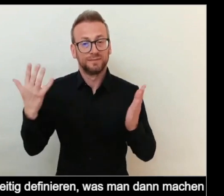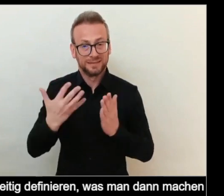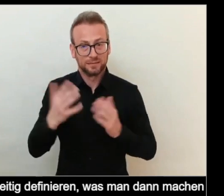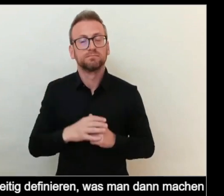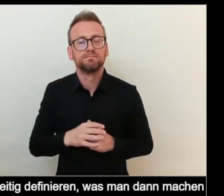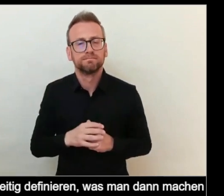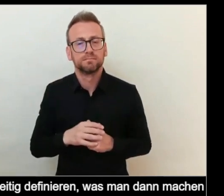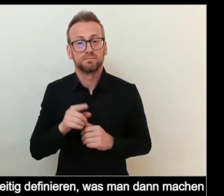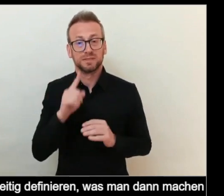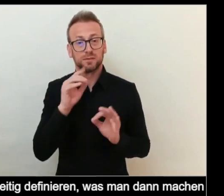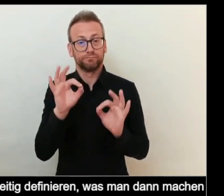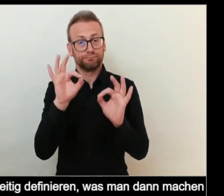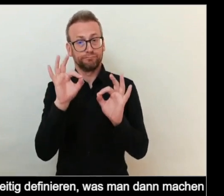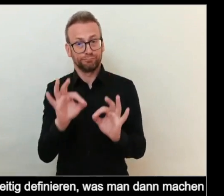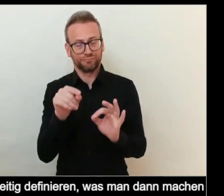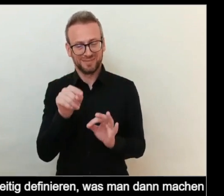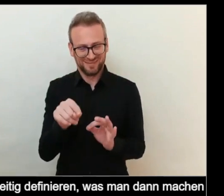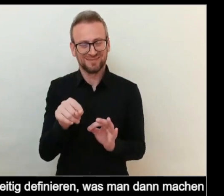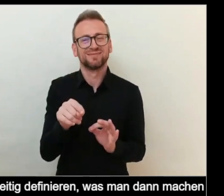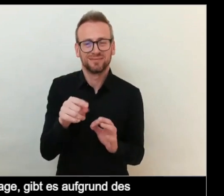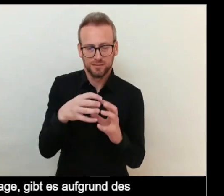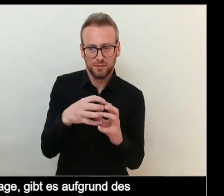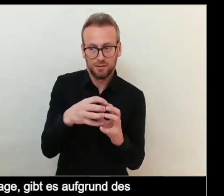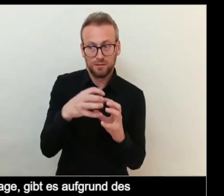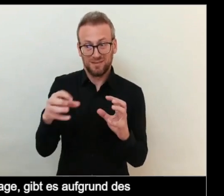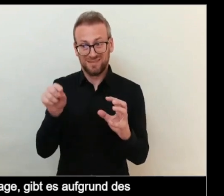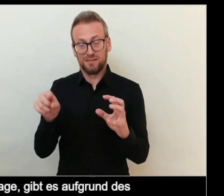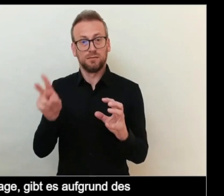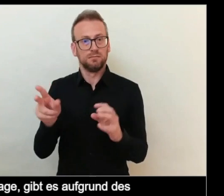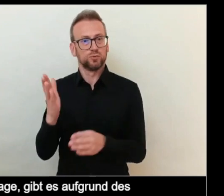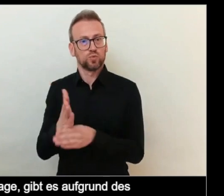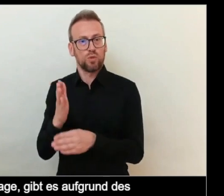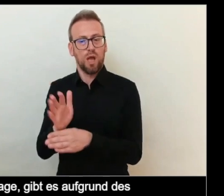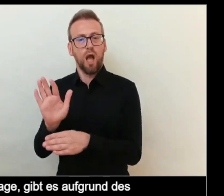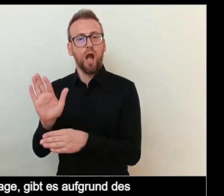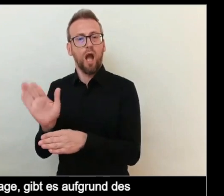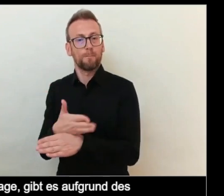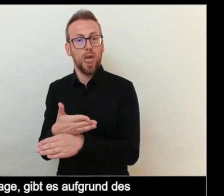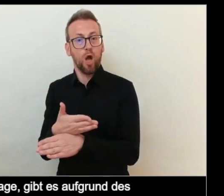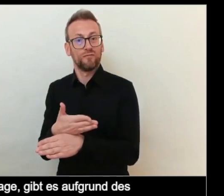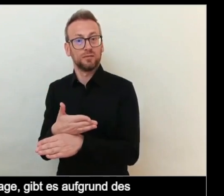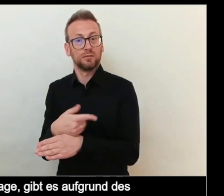heißt, Maske im ÖPNV, das heißt, testen, um in